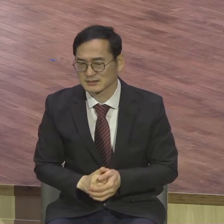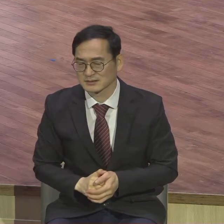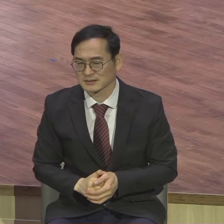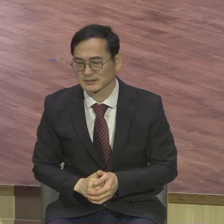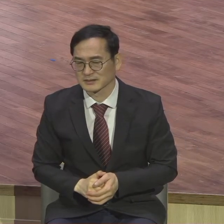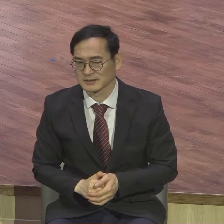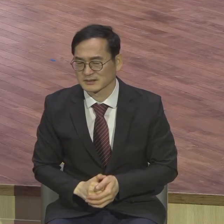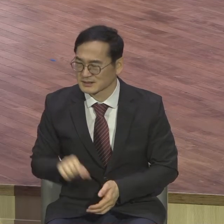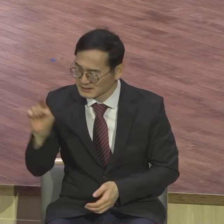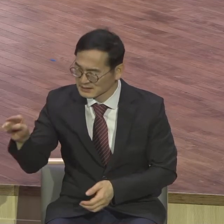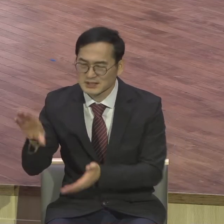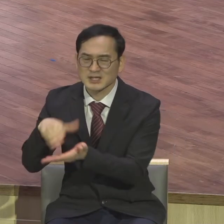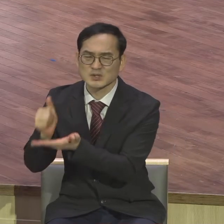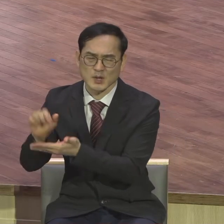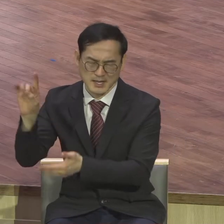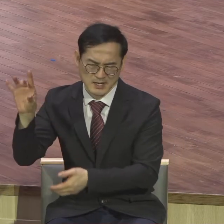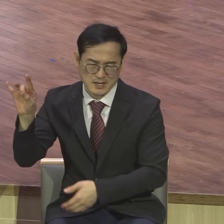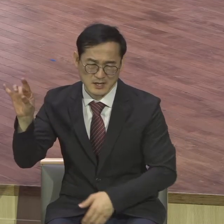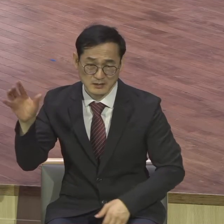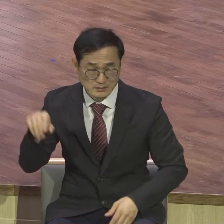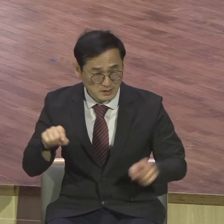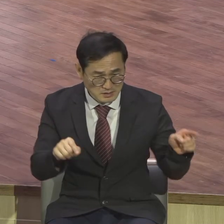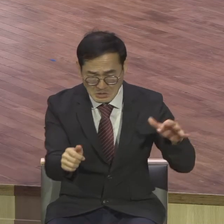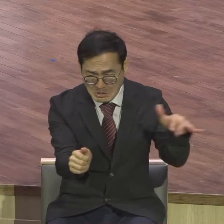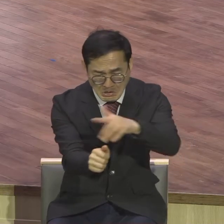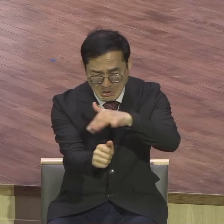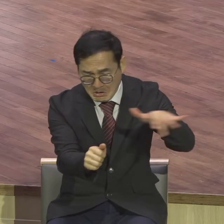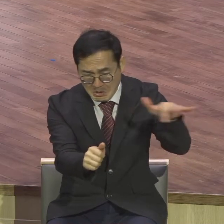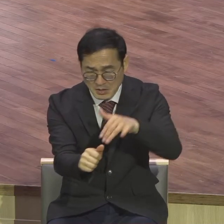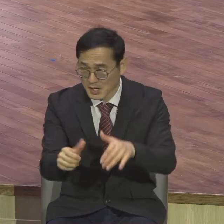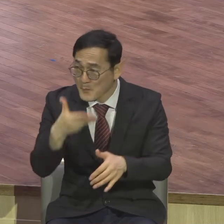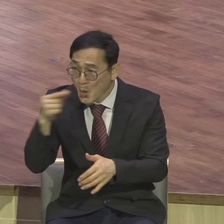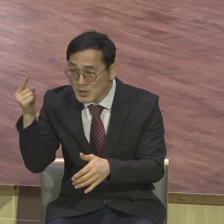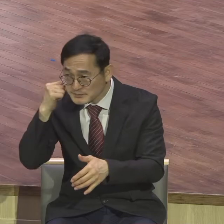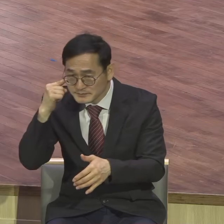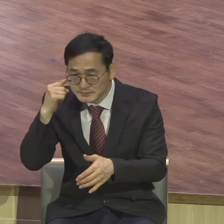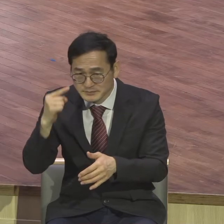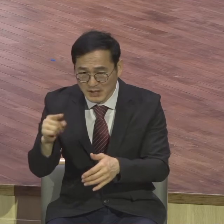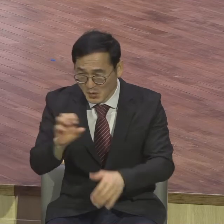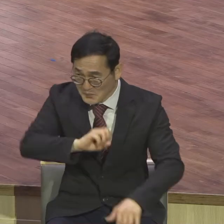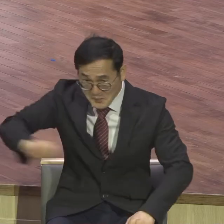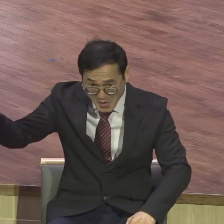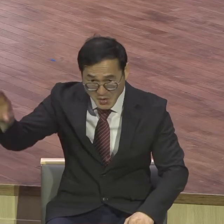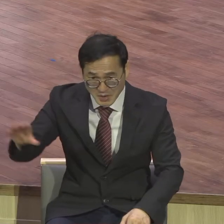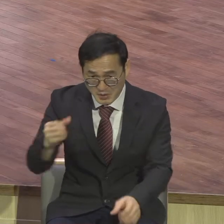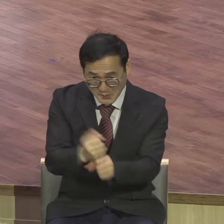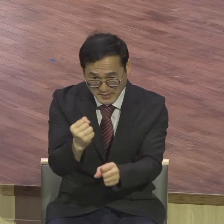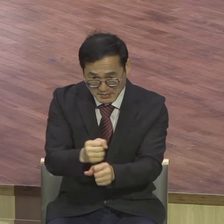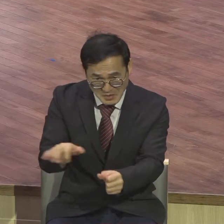교란하여 그리스도의 복음을 변하게 하려 함이라.